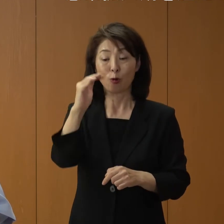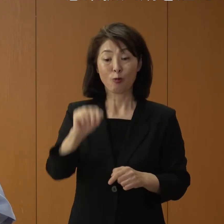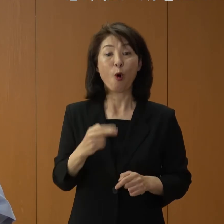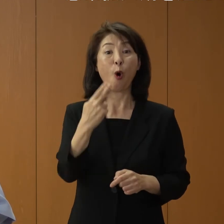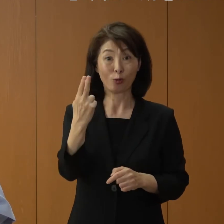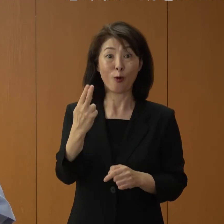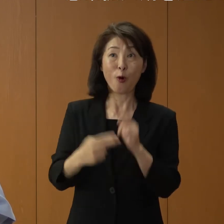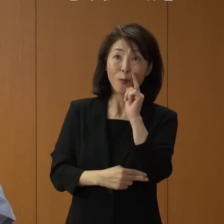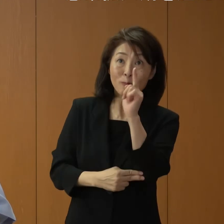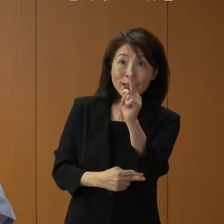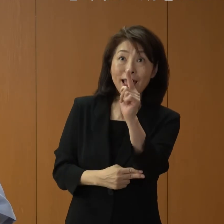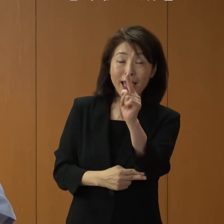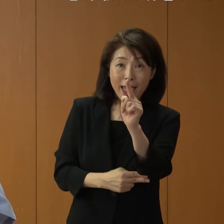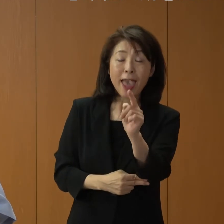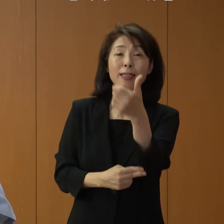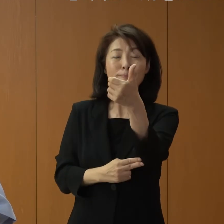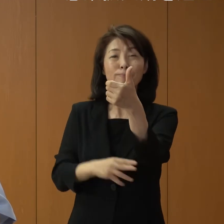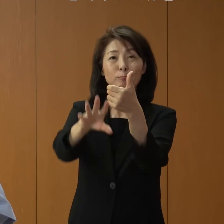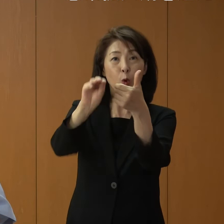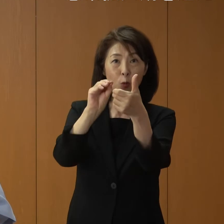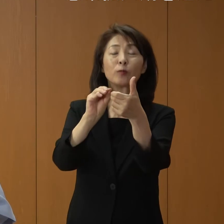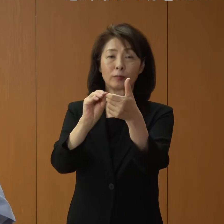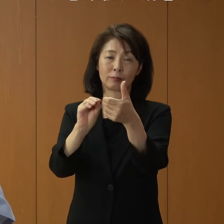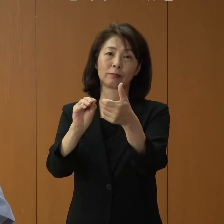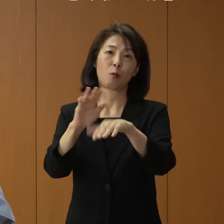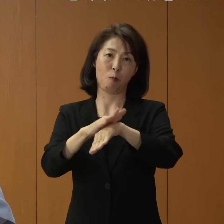ありますので、掲げていただくだけで結構です。